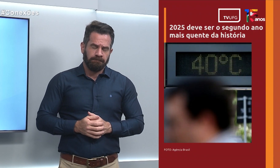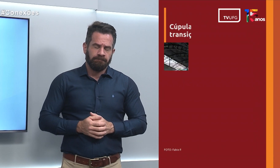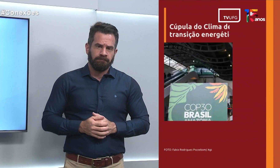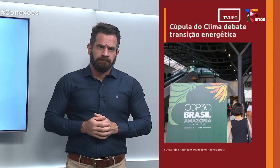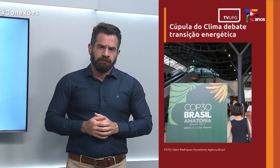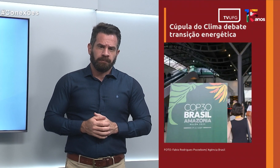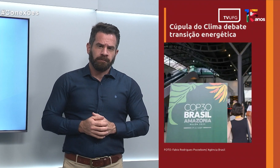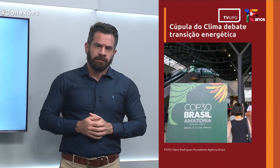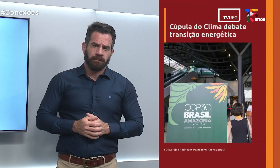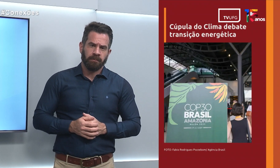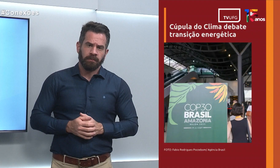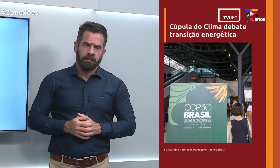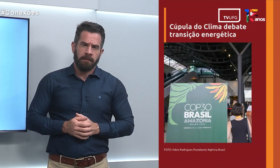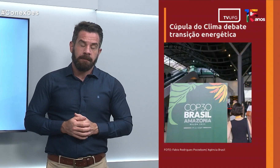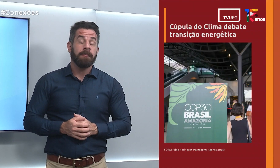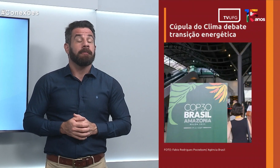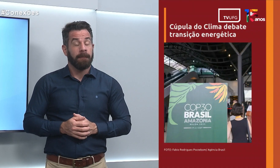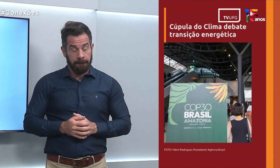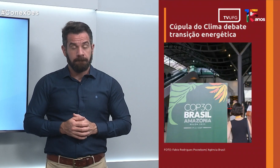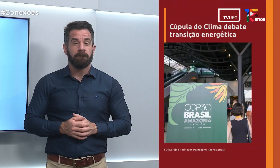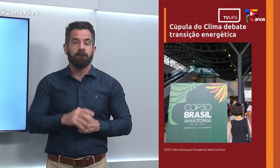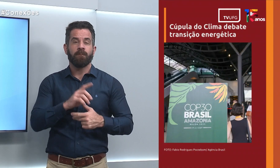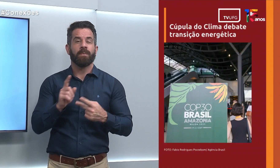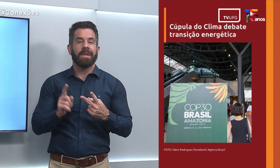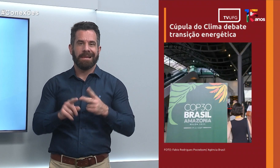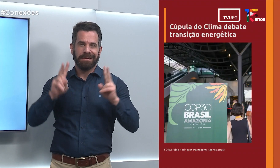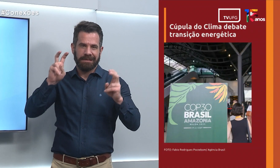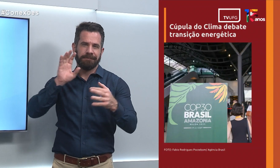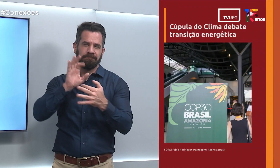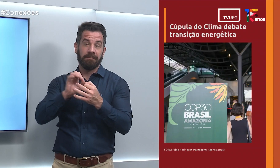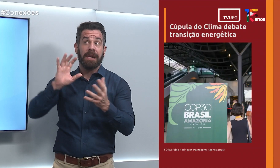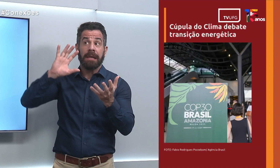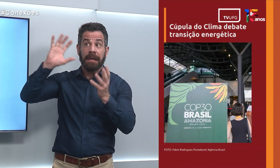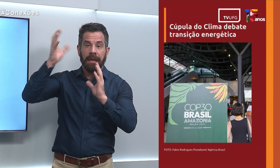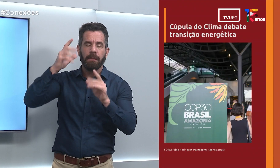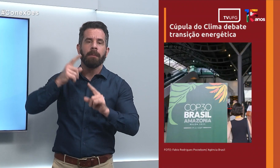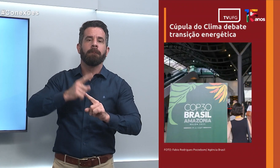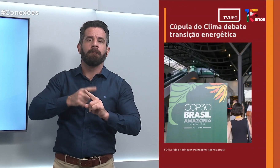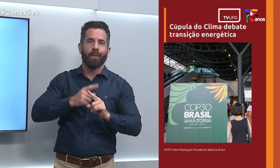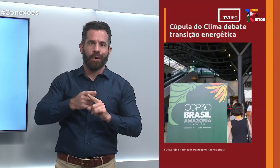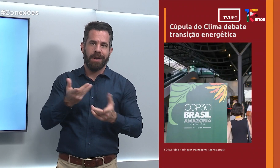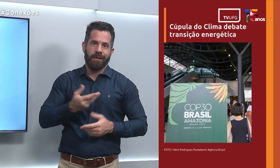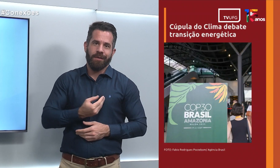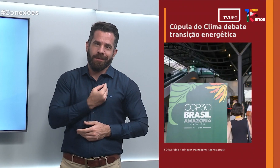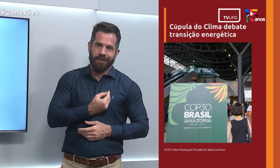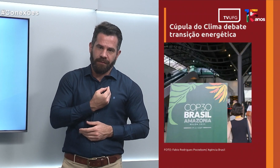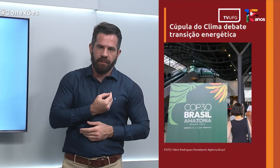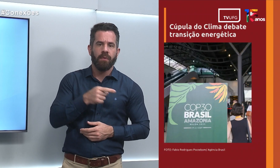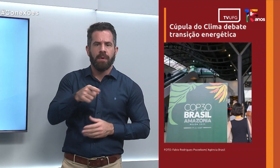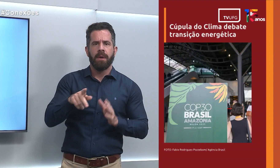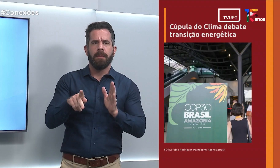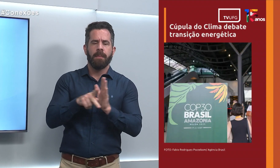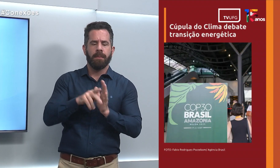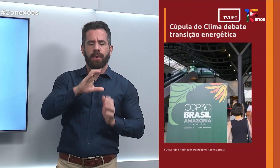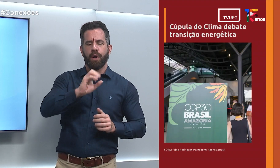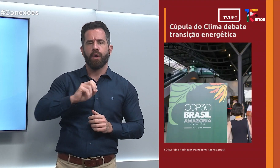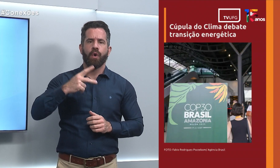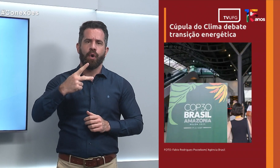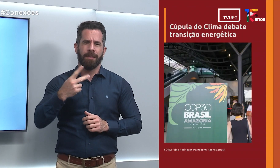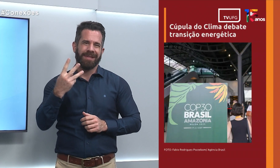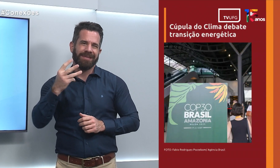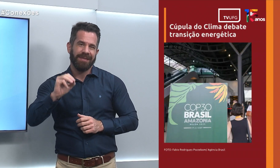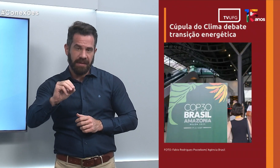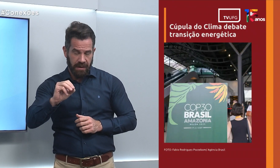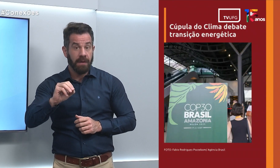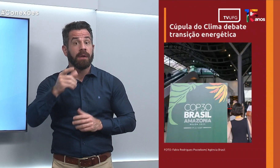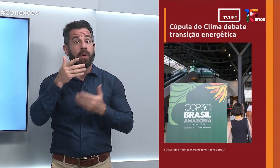Bom, e a gente ainda continua falando sobre clima. Isso porque a segunda etapa da Cúpula do Clima, que está sendo realizada em Belém,